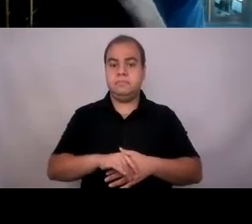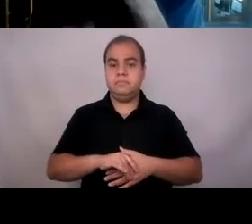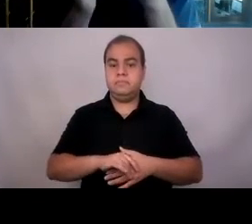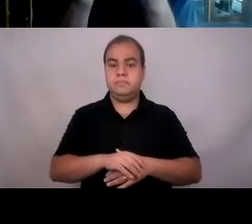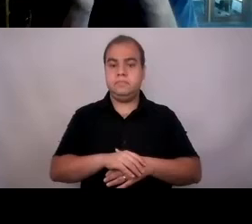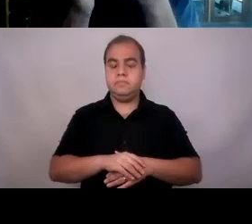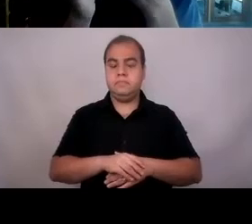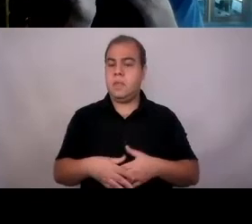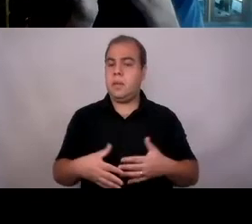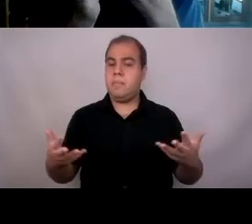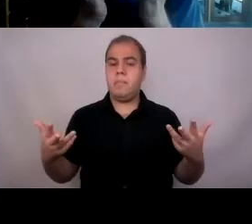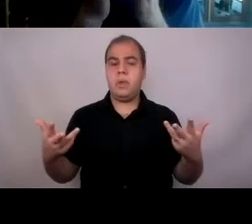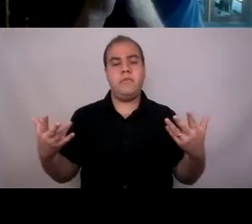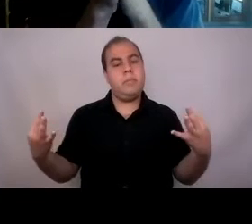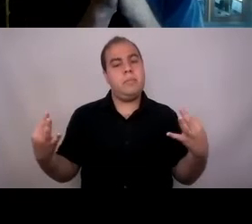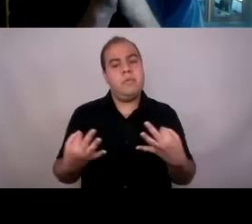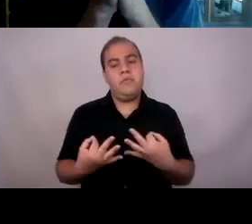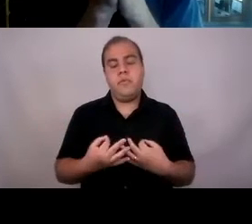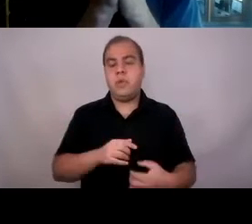Maravilha, Gui, obrigada.